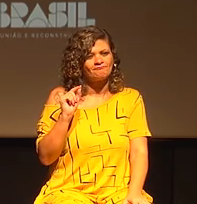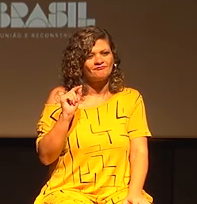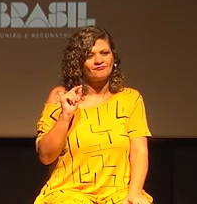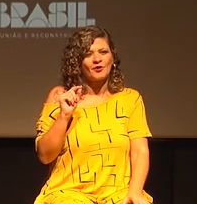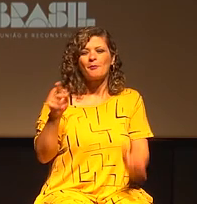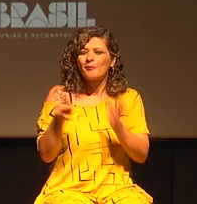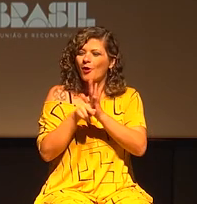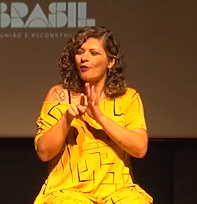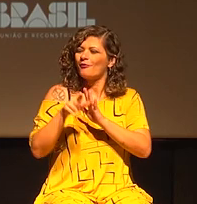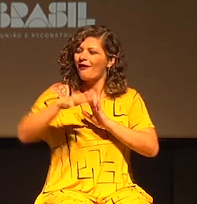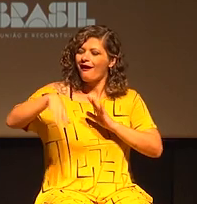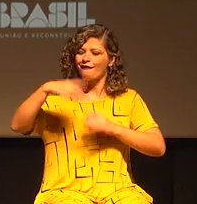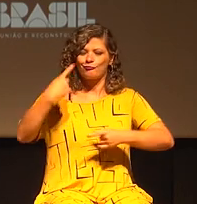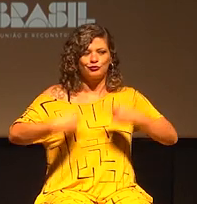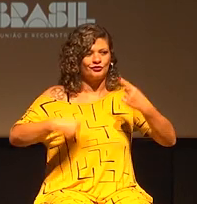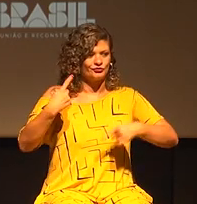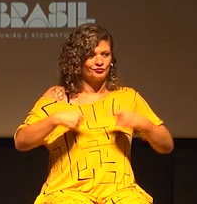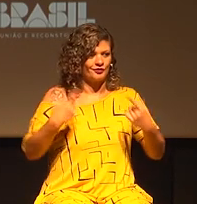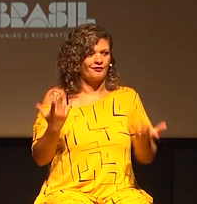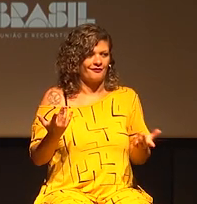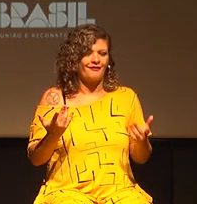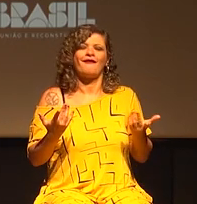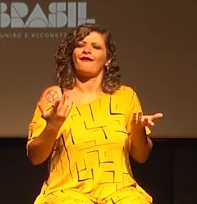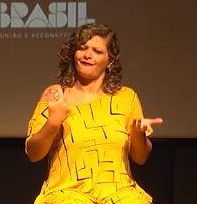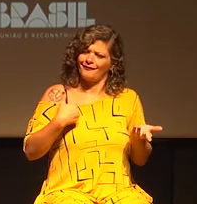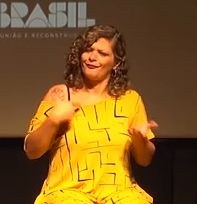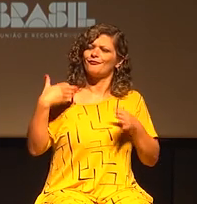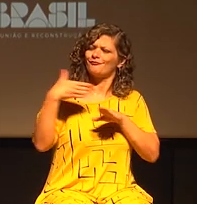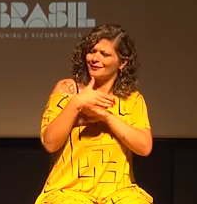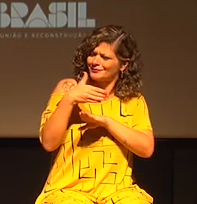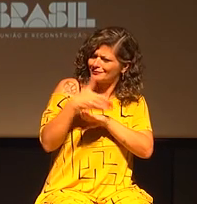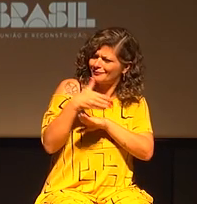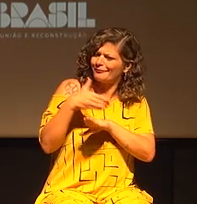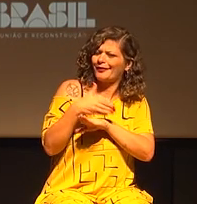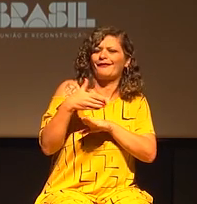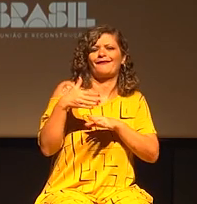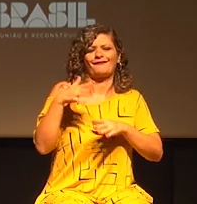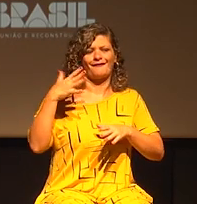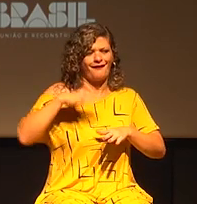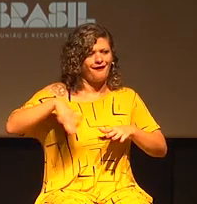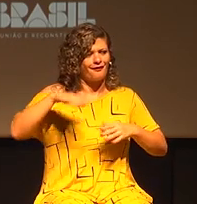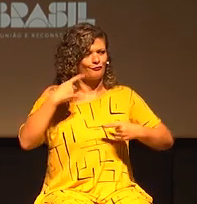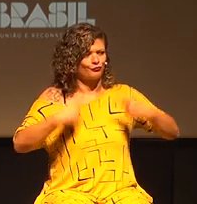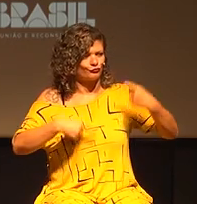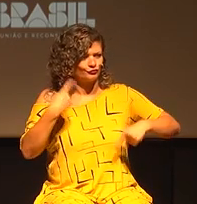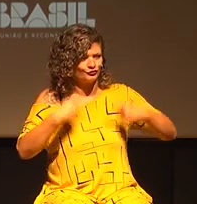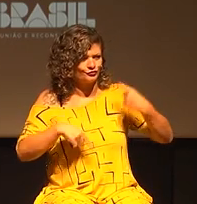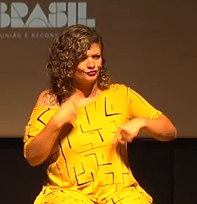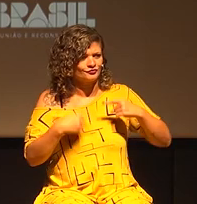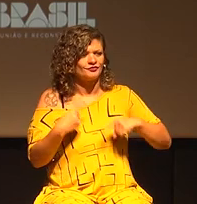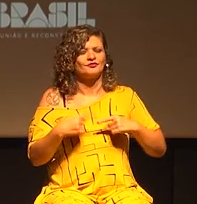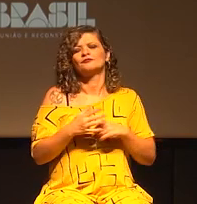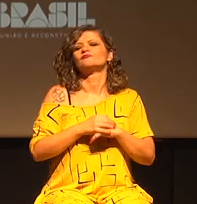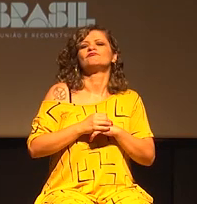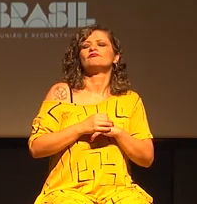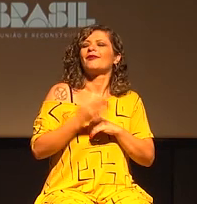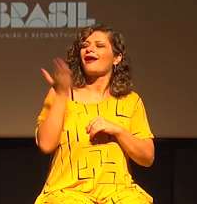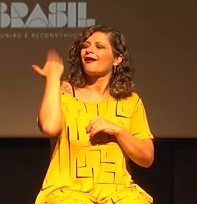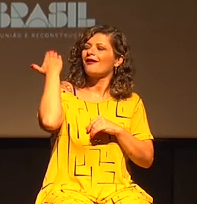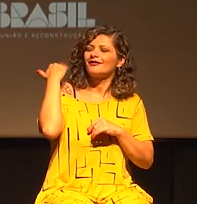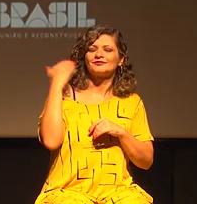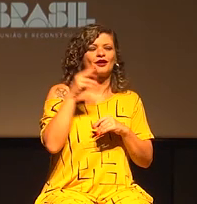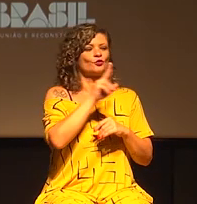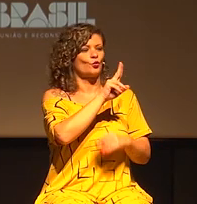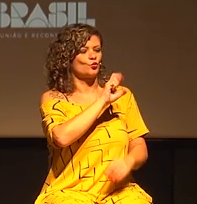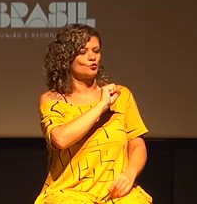ciclo político né então por exemplo eu conheci também né participei do ciclo político né Na época era aluno da graduação na feia da USP